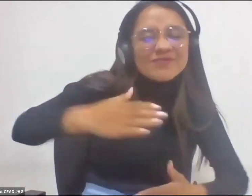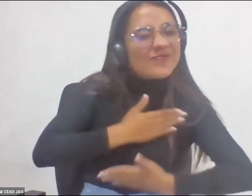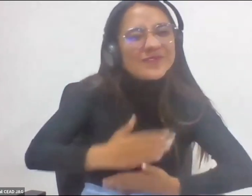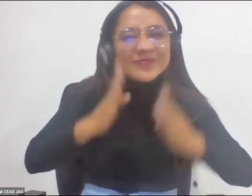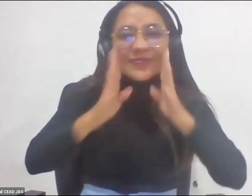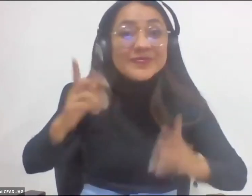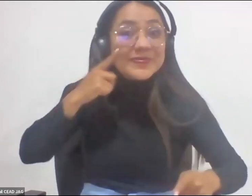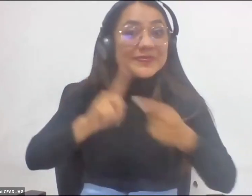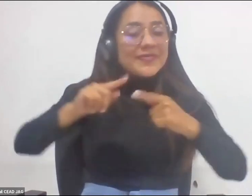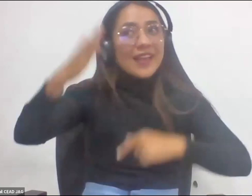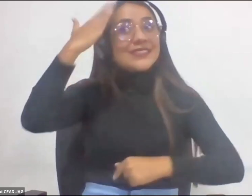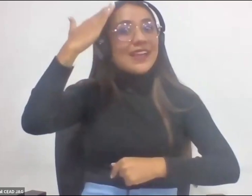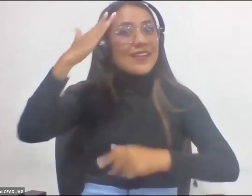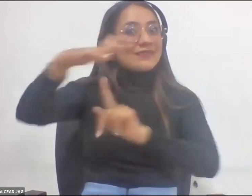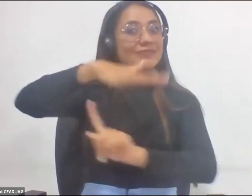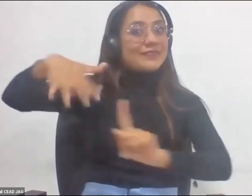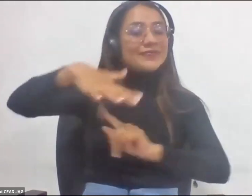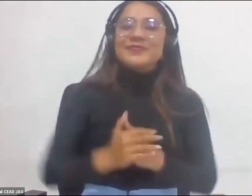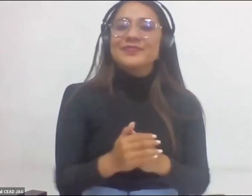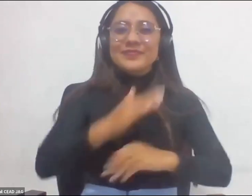feliz día Muchísimas gracias